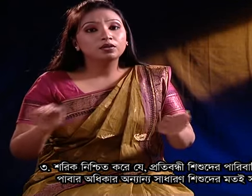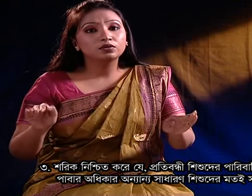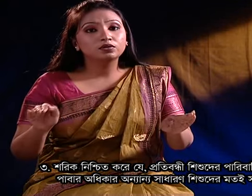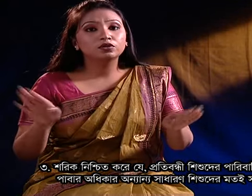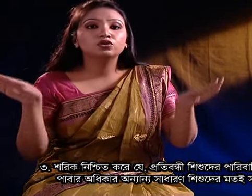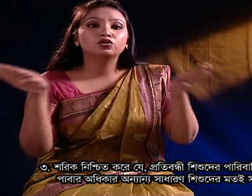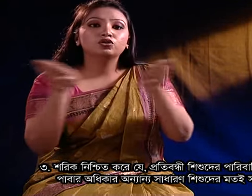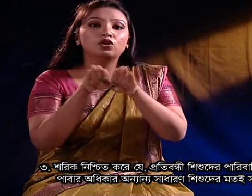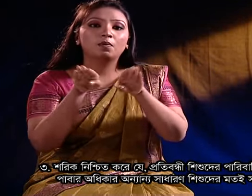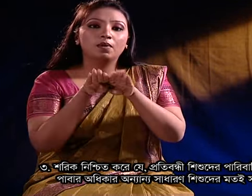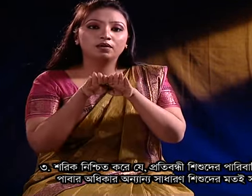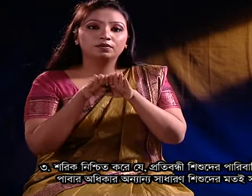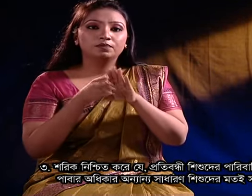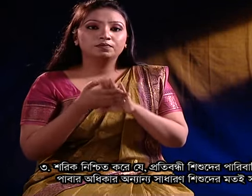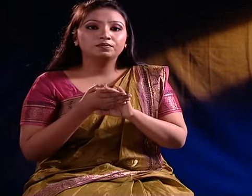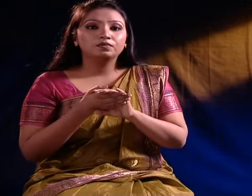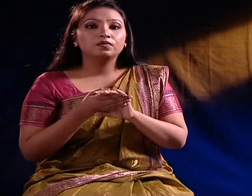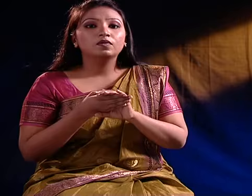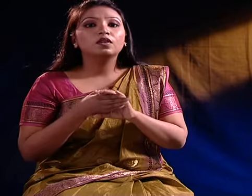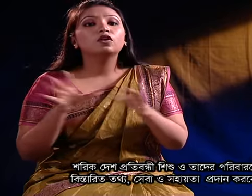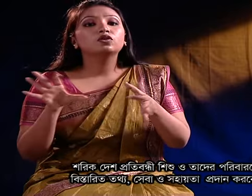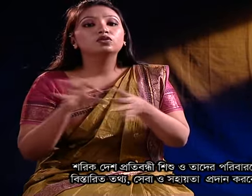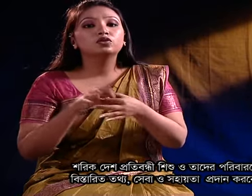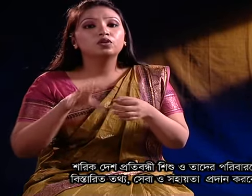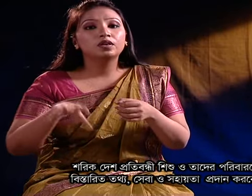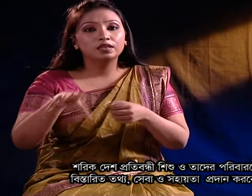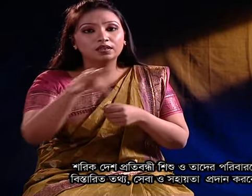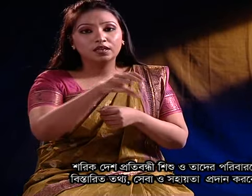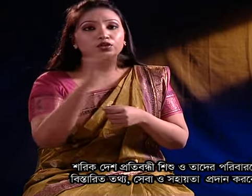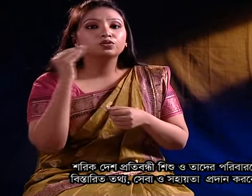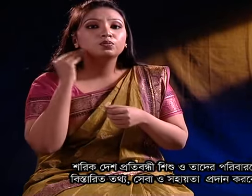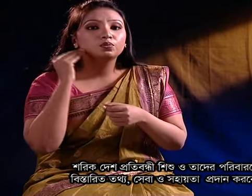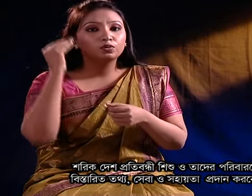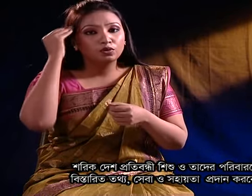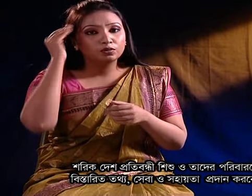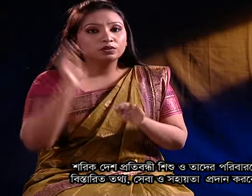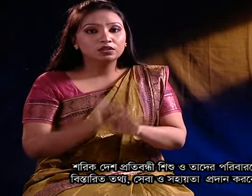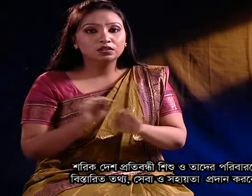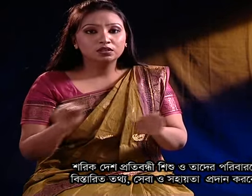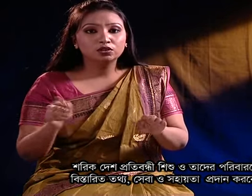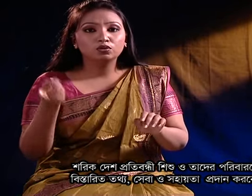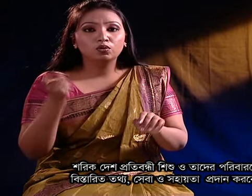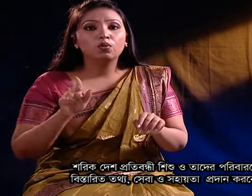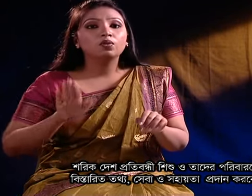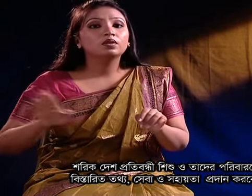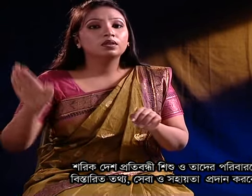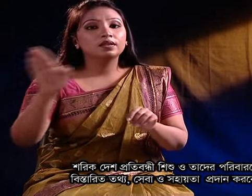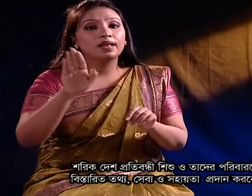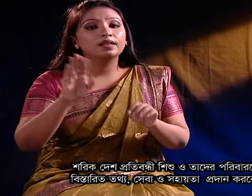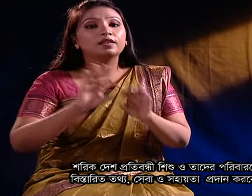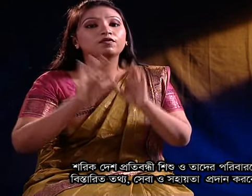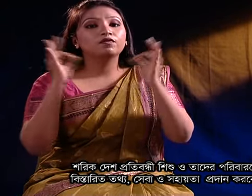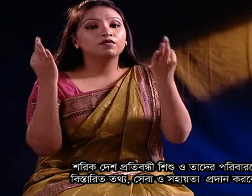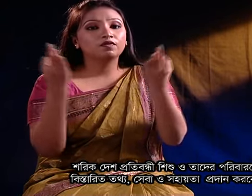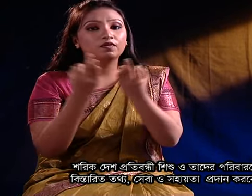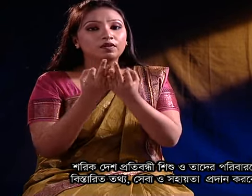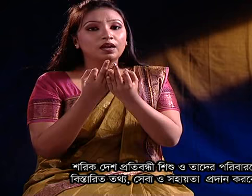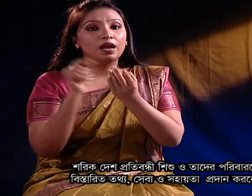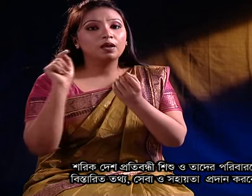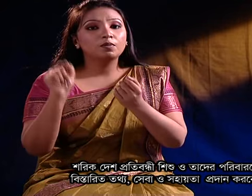শরিক দেশ প্রতিবন্ধী শিশু ও তাদের পরিবারকে বিস্তারিত তথ্য, সেবা ও